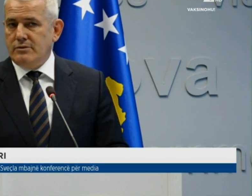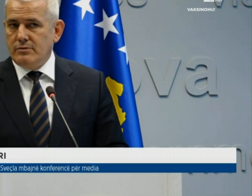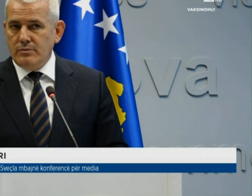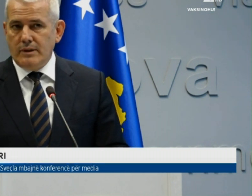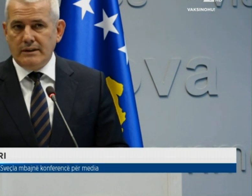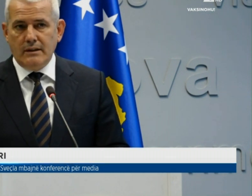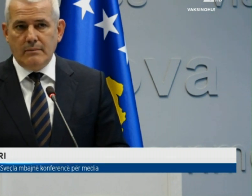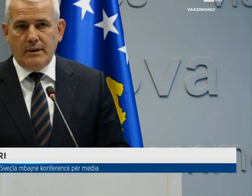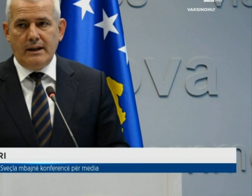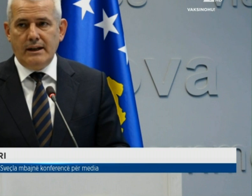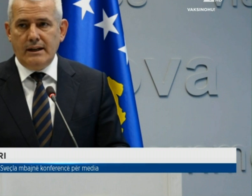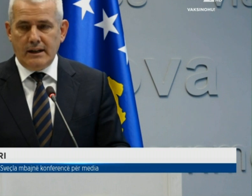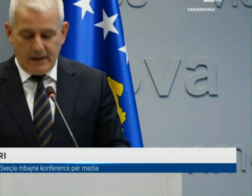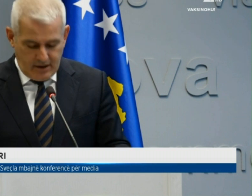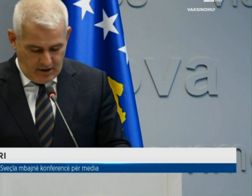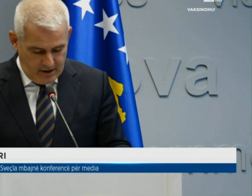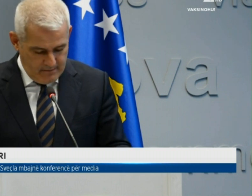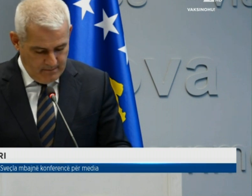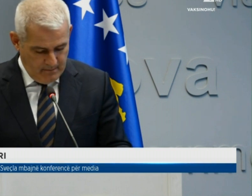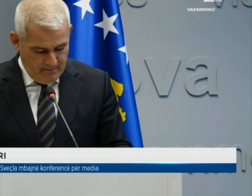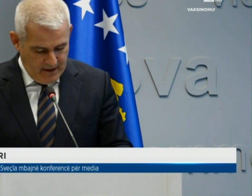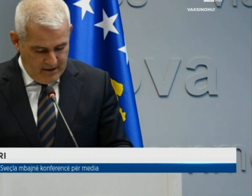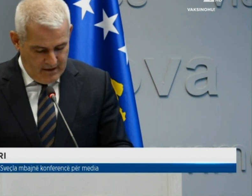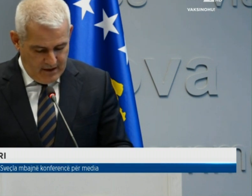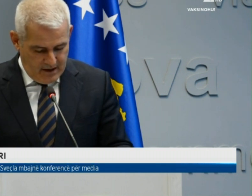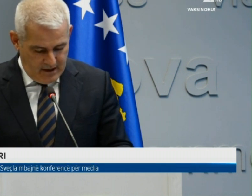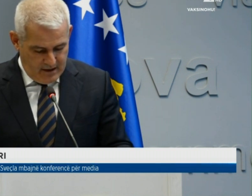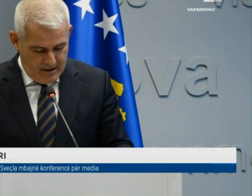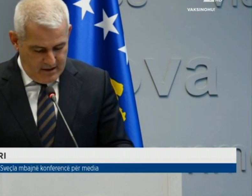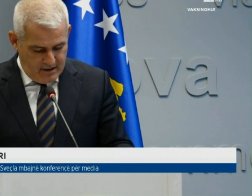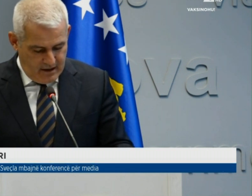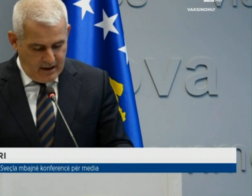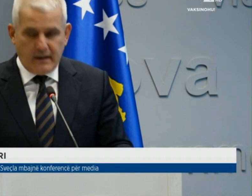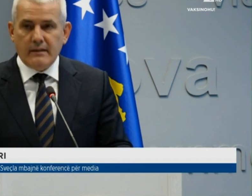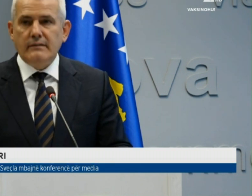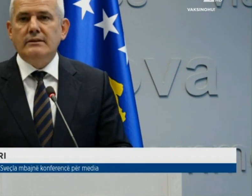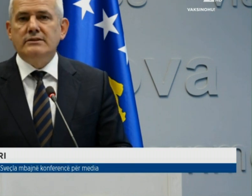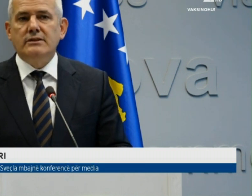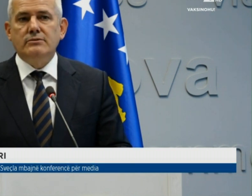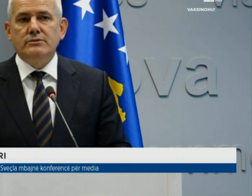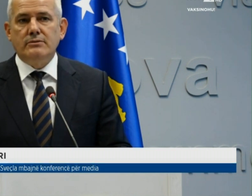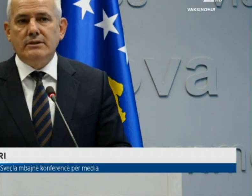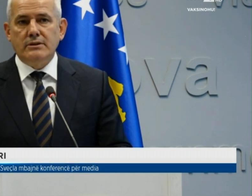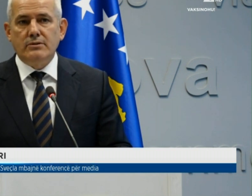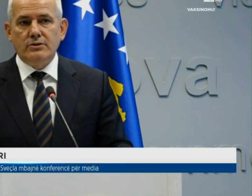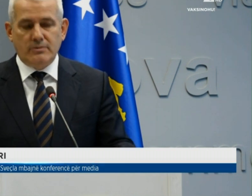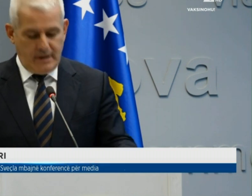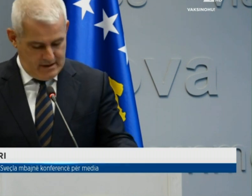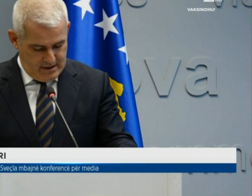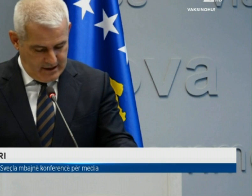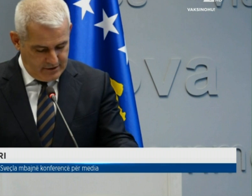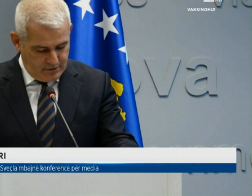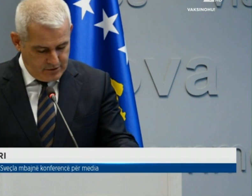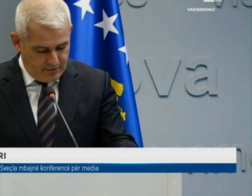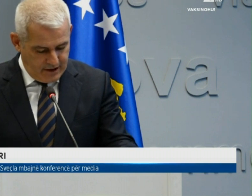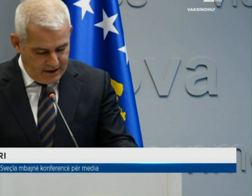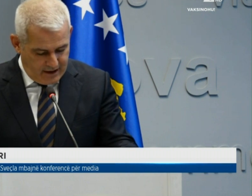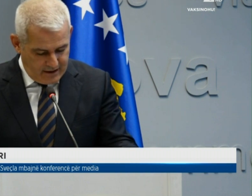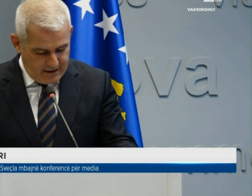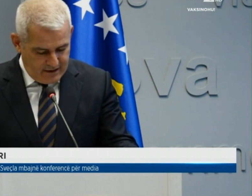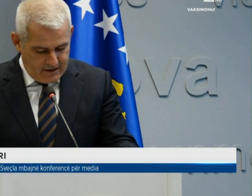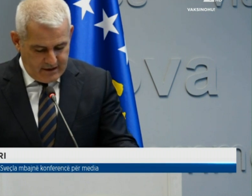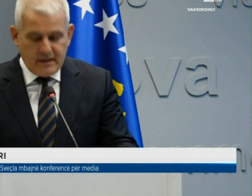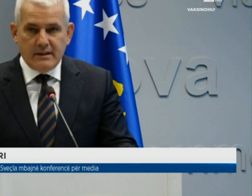nga strukturat paralele ilegale dhe nga institucionit të ndryshme e instruksionin